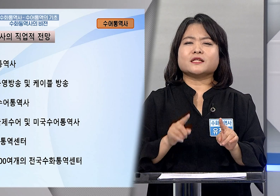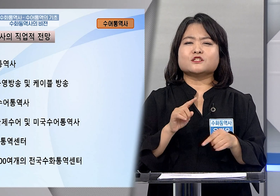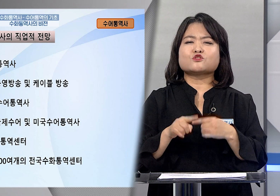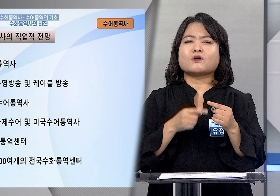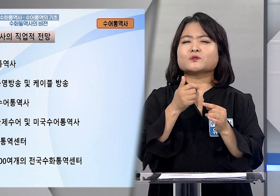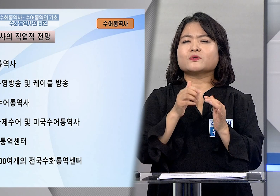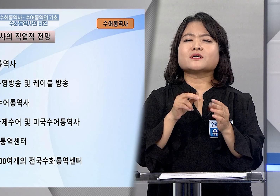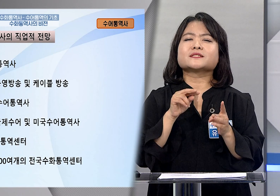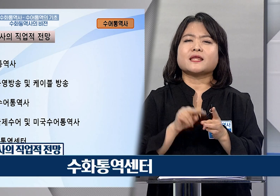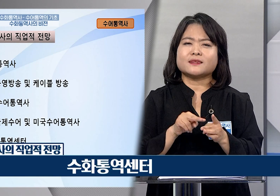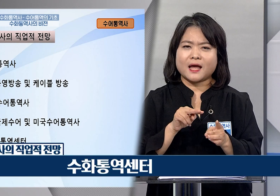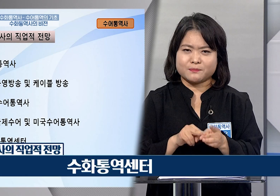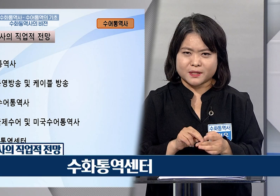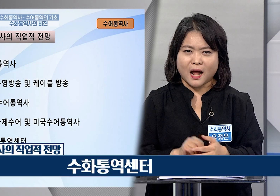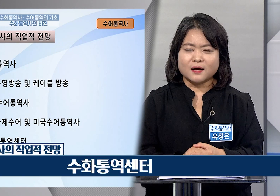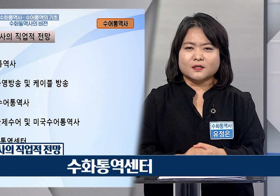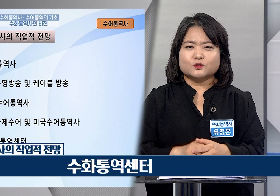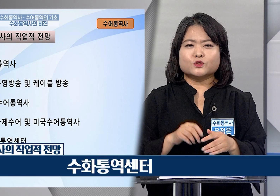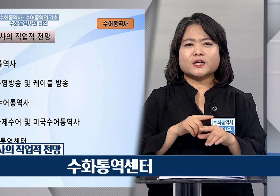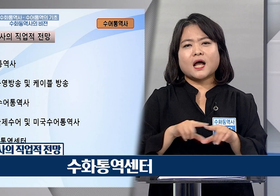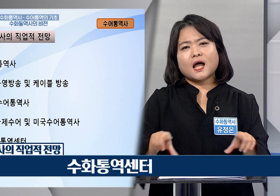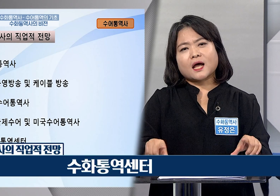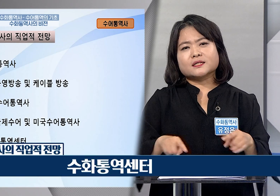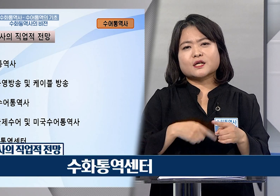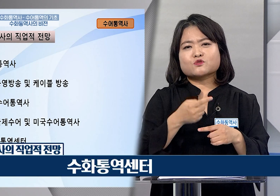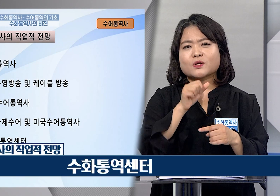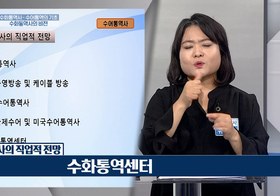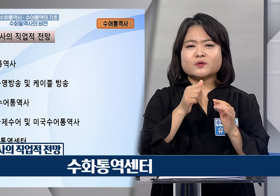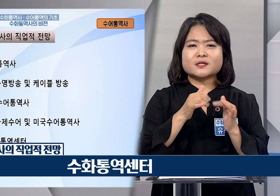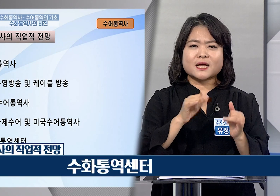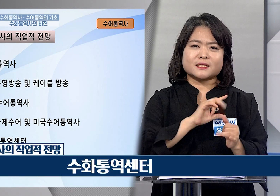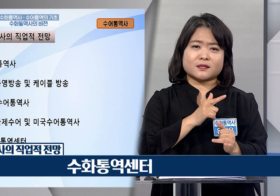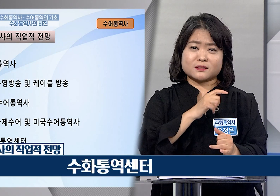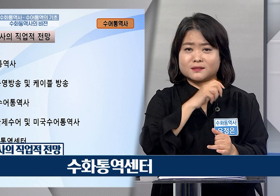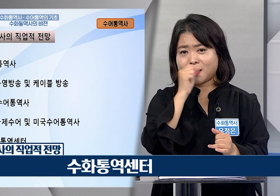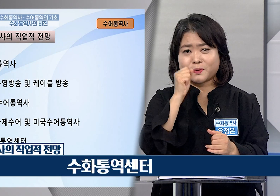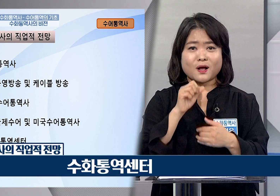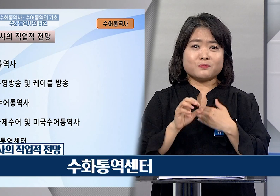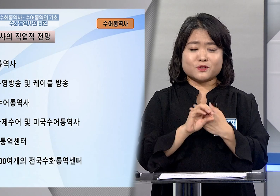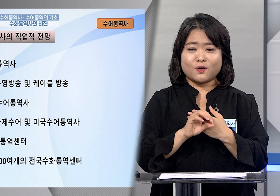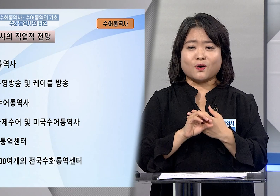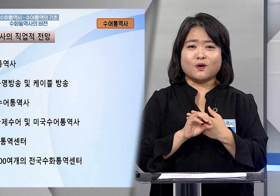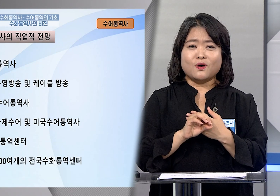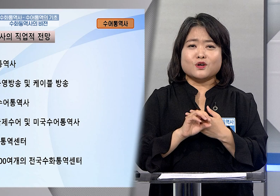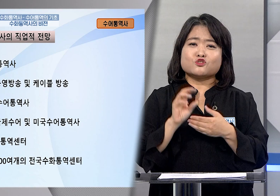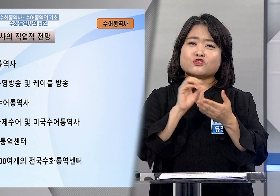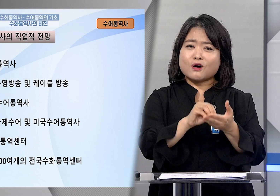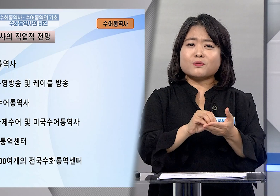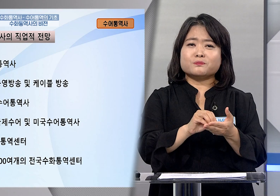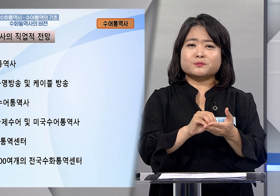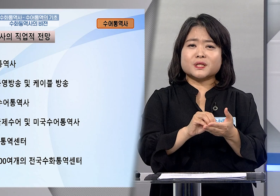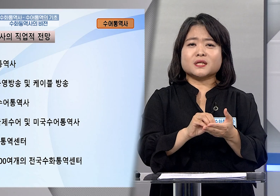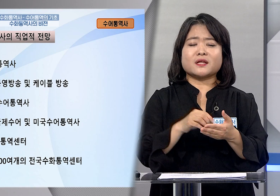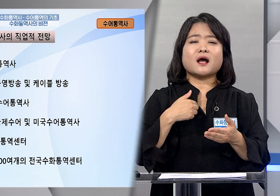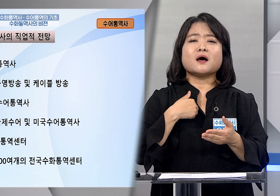있는 수화통역센터입니다. 우리가 이게 수화통역사 자격증을 합격하면요. 취업이